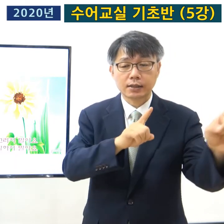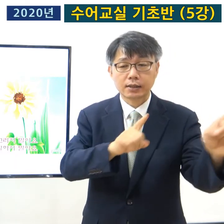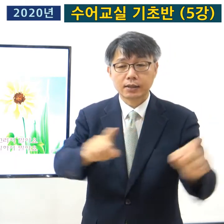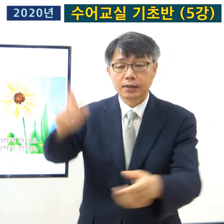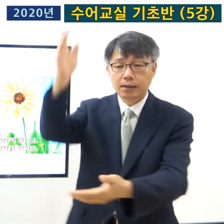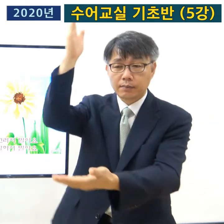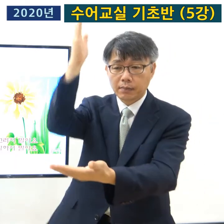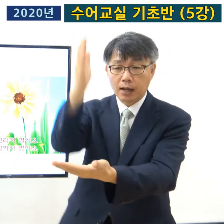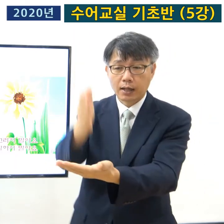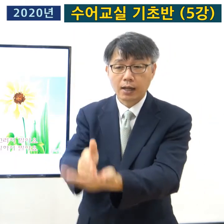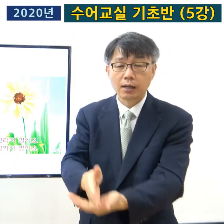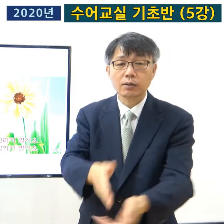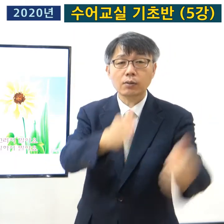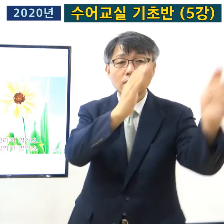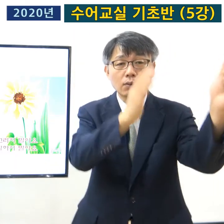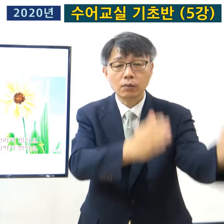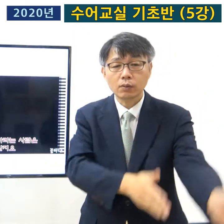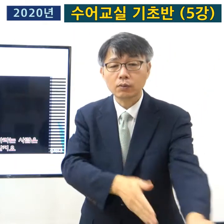말하지 말아요.